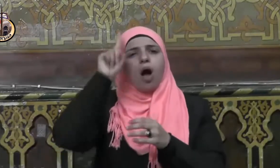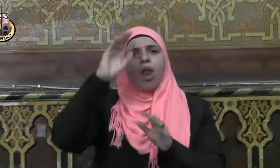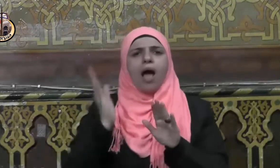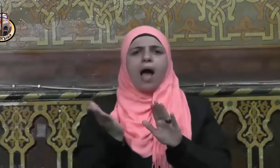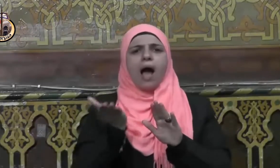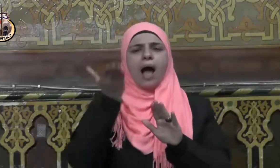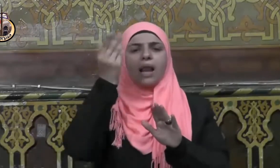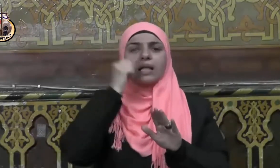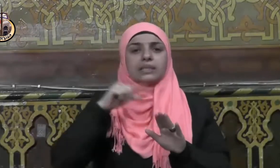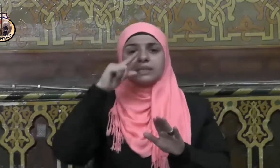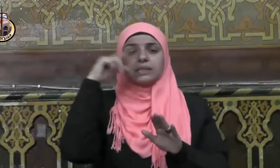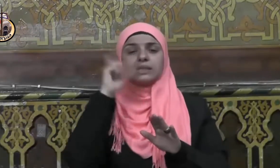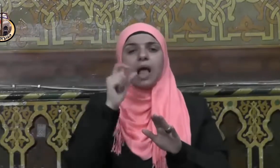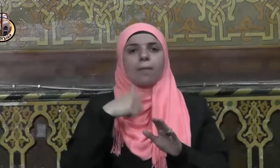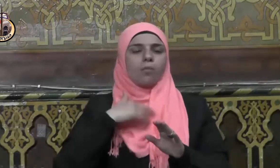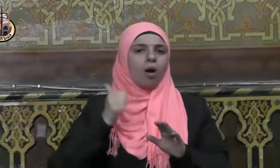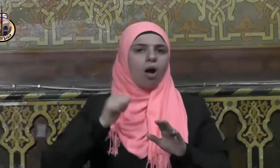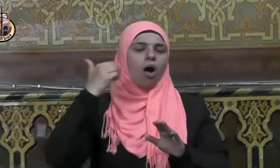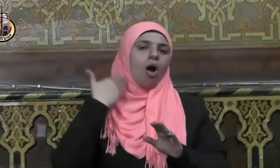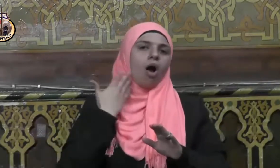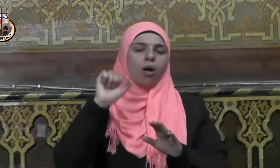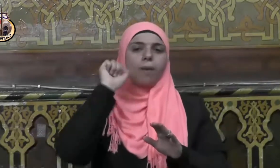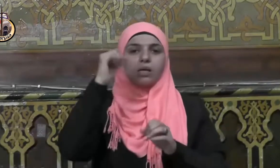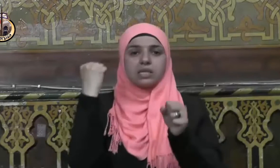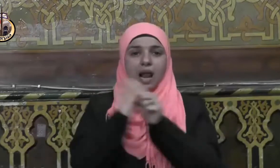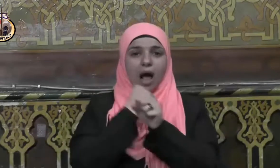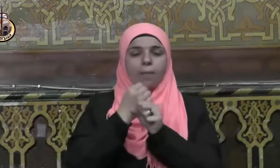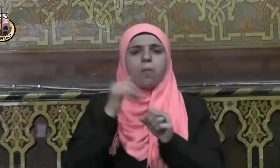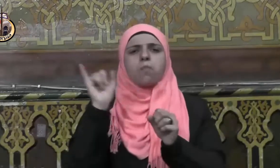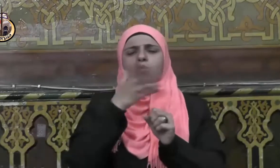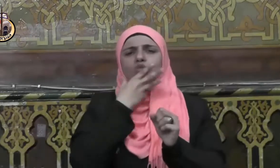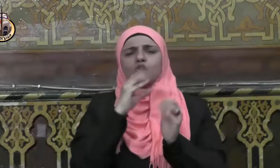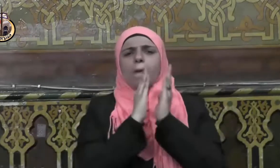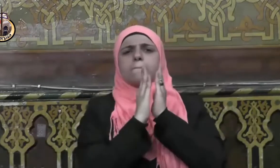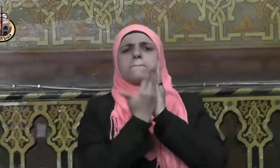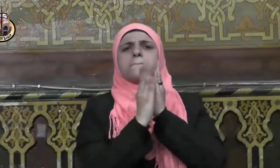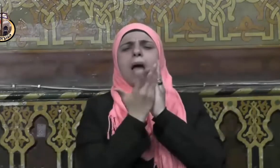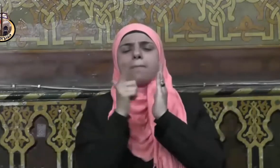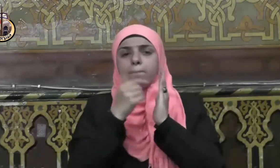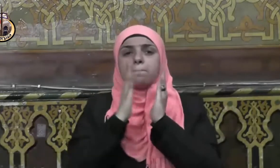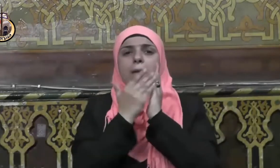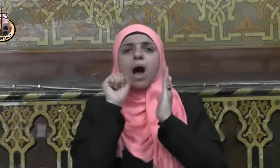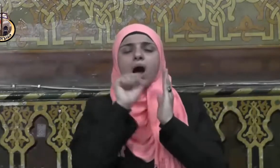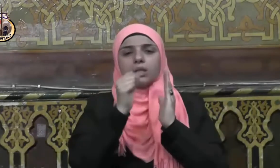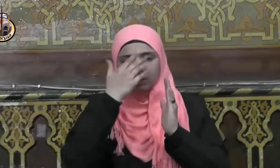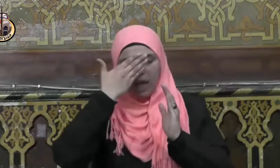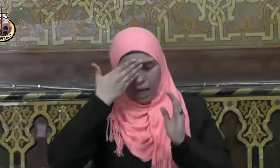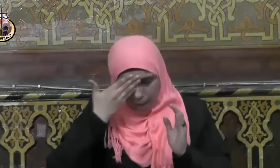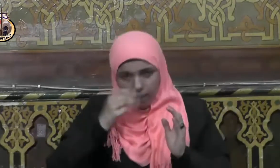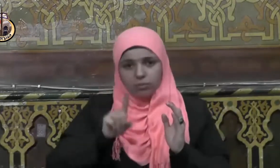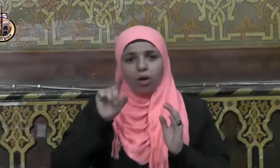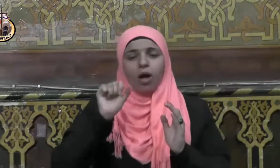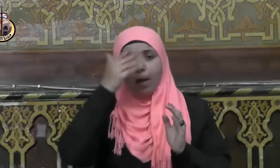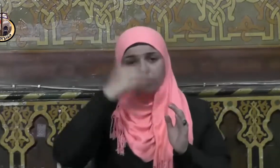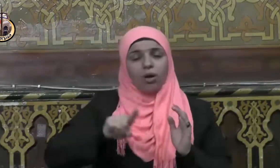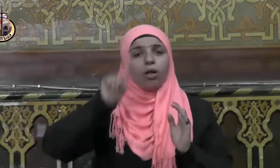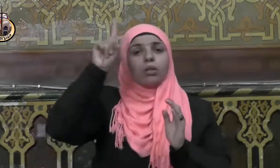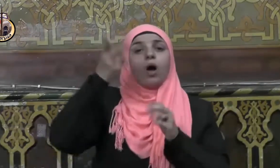قيمة العمل وجعله باباً من أبواب العبادة، بل جعله من أعلى